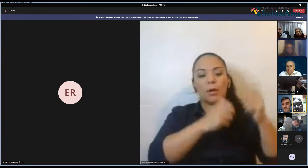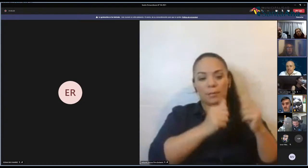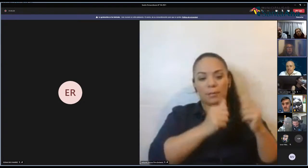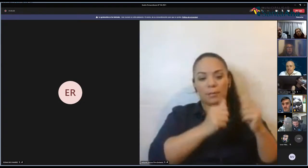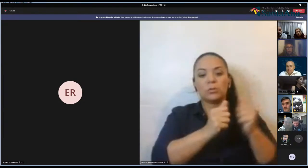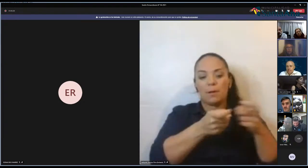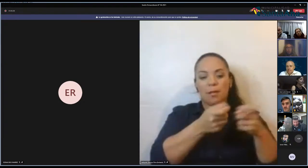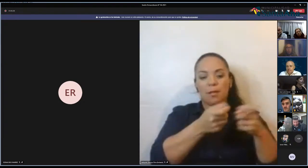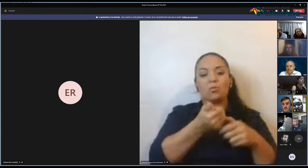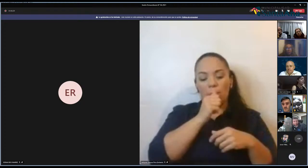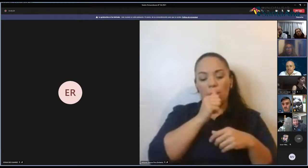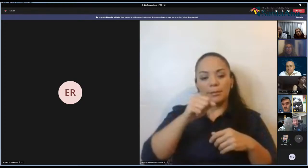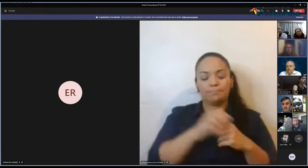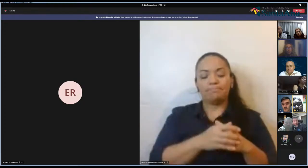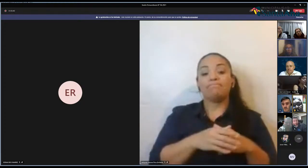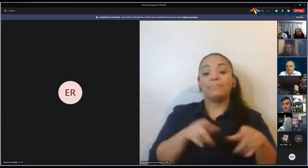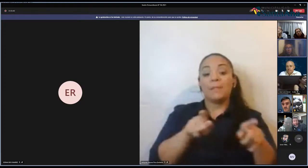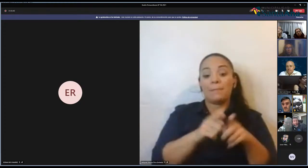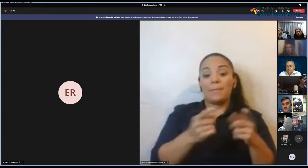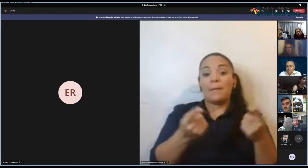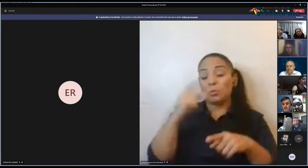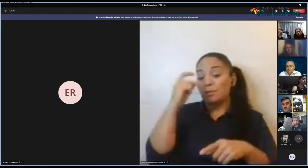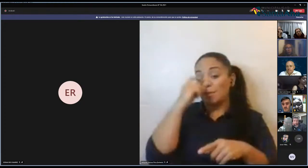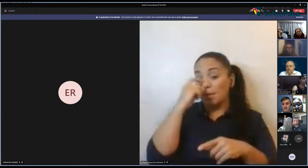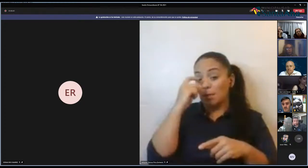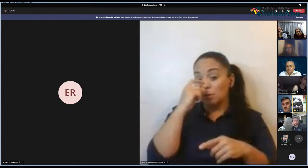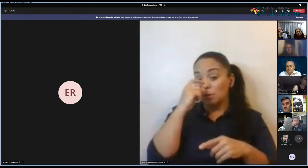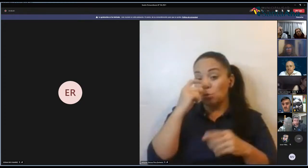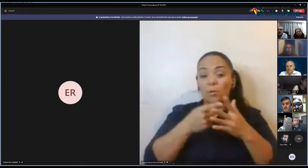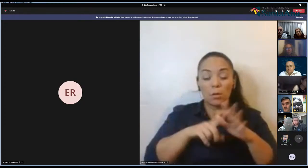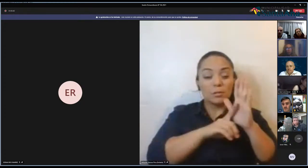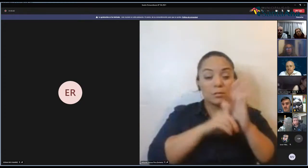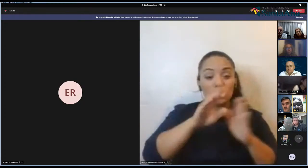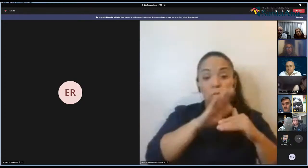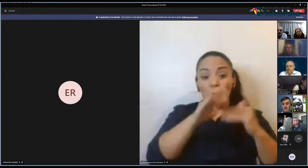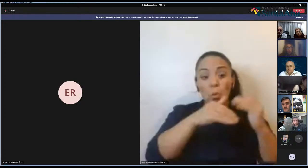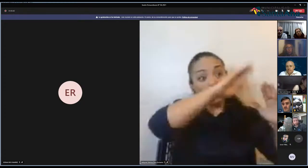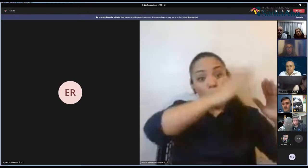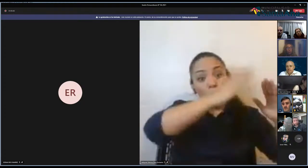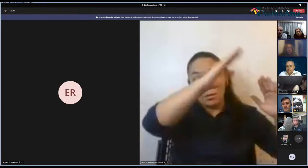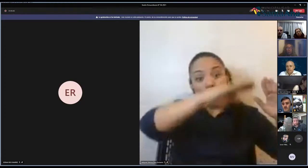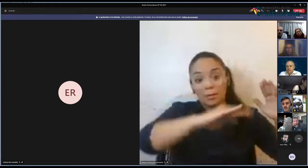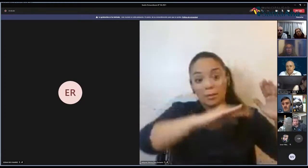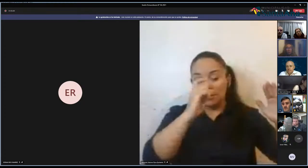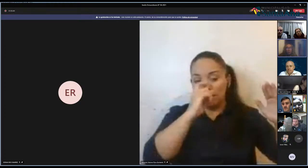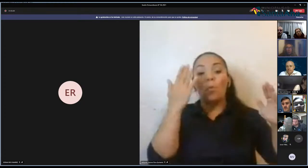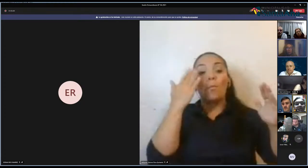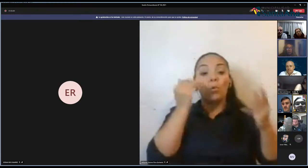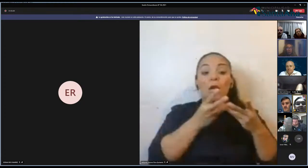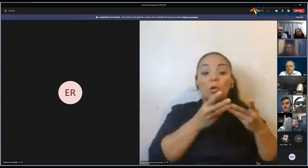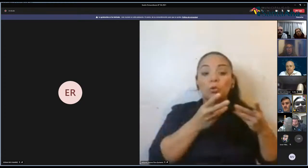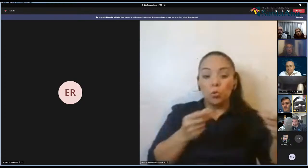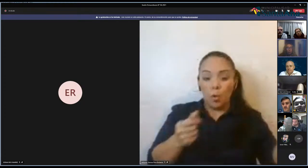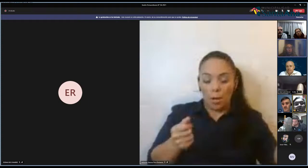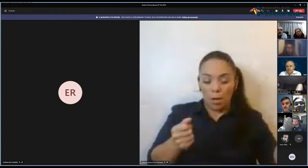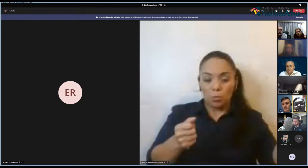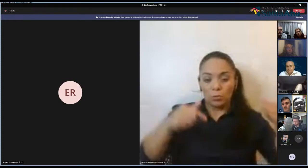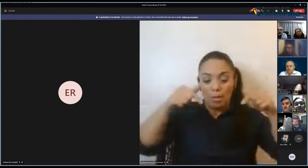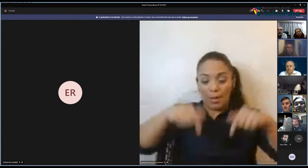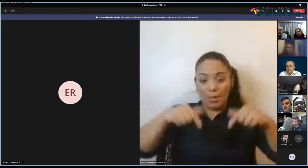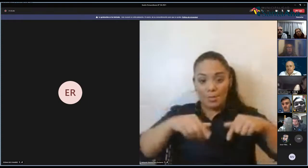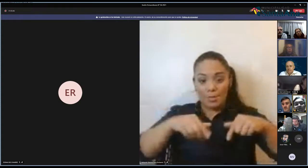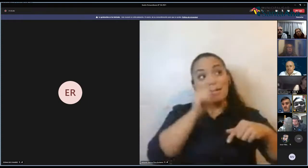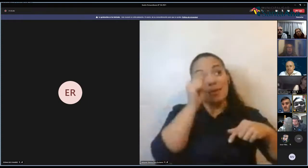agua el espacio también escaso cuando empezaron a desarrollar todas las montañas de escazú porque los vuelos que tenemos tanto aquí como en escasos son suelos